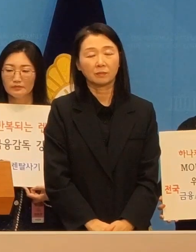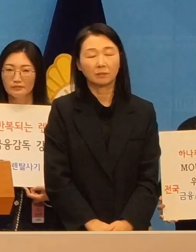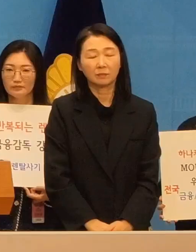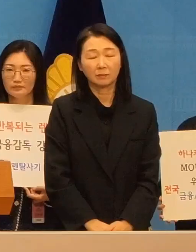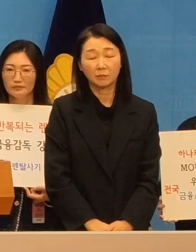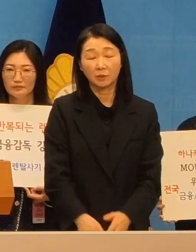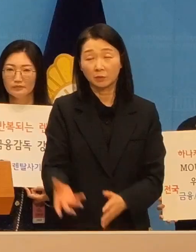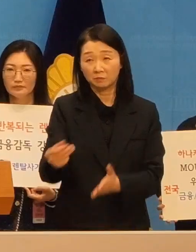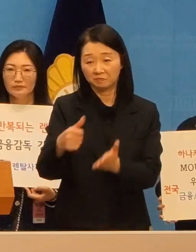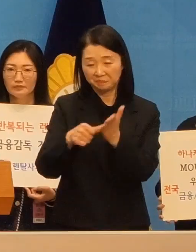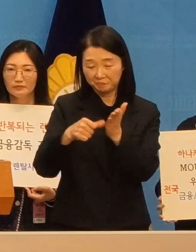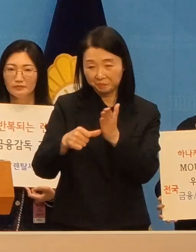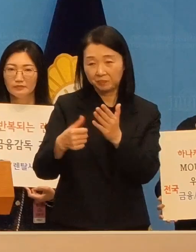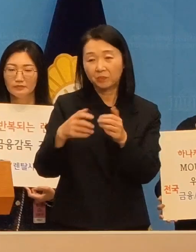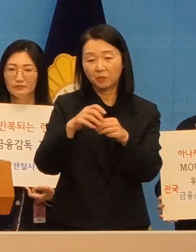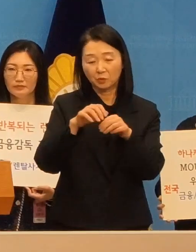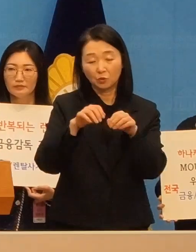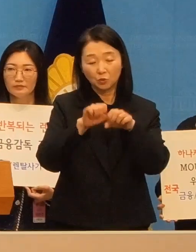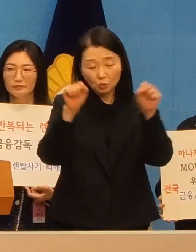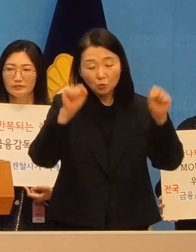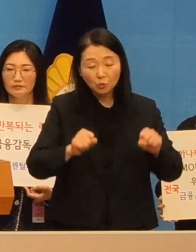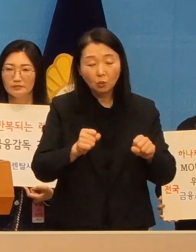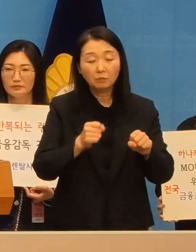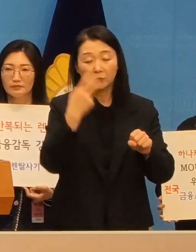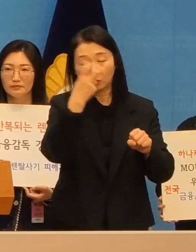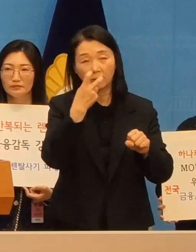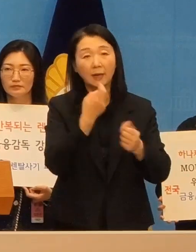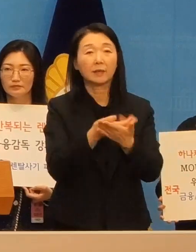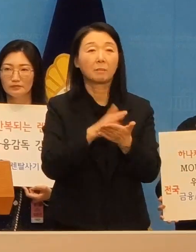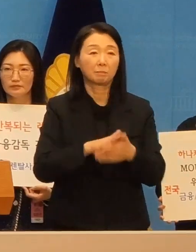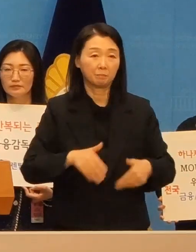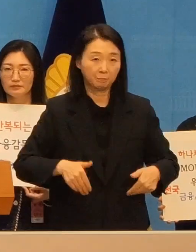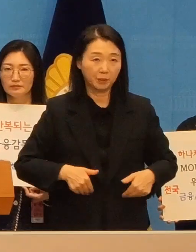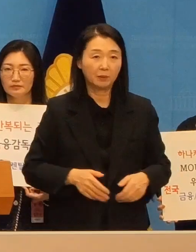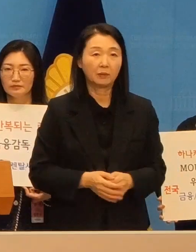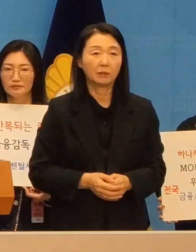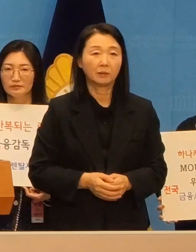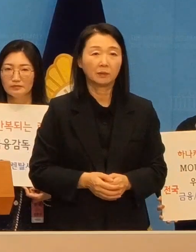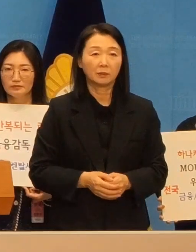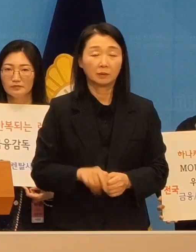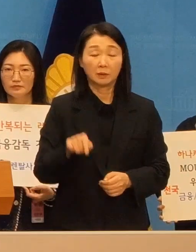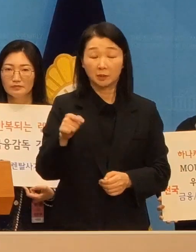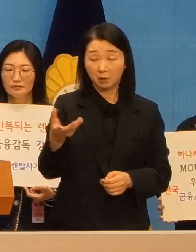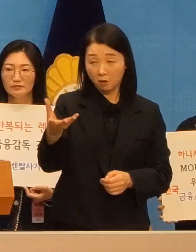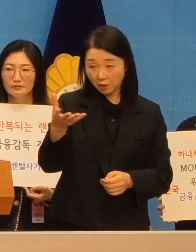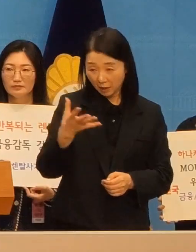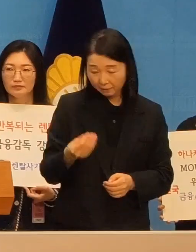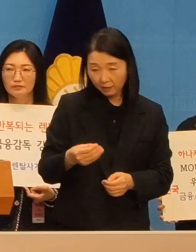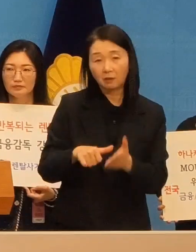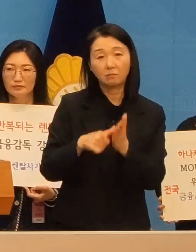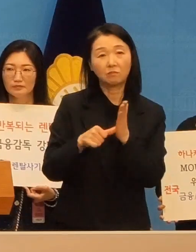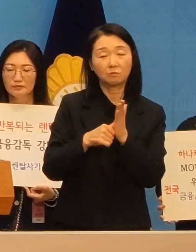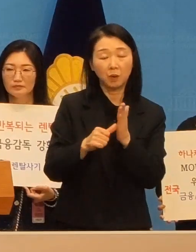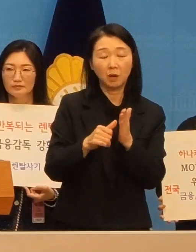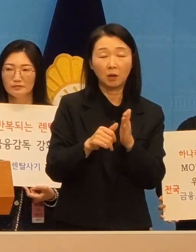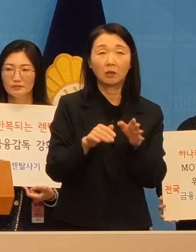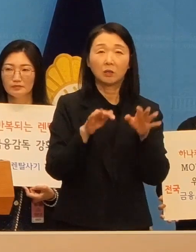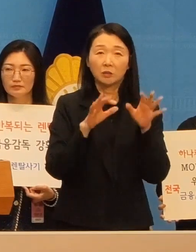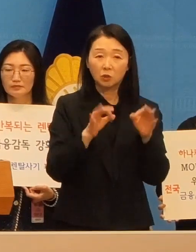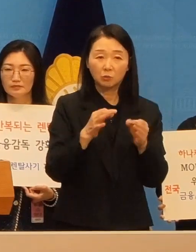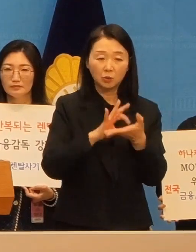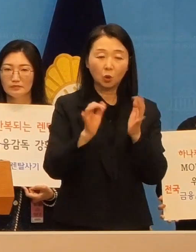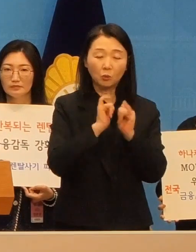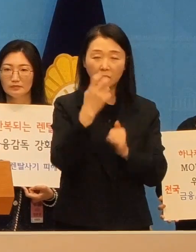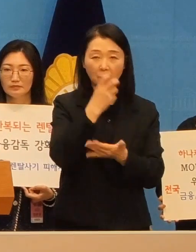상품 구조를 철저히 조사하고 개편하라. 셋째, 팩토링 상품도 금융소비자법이 적용될 수